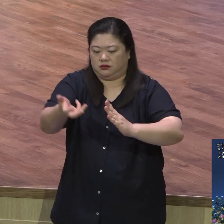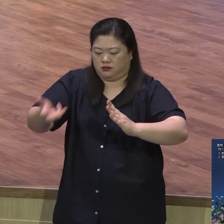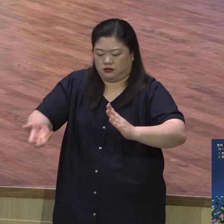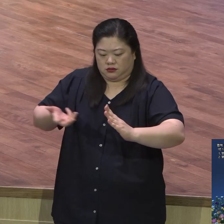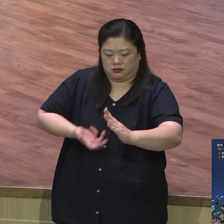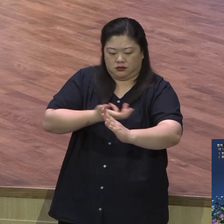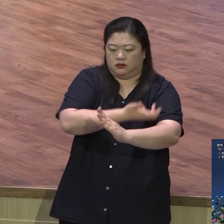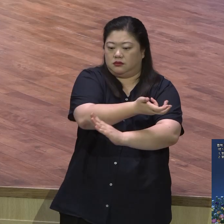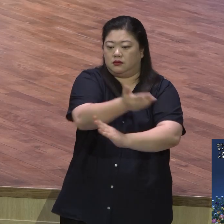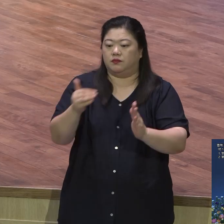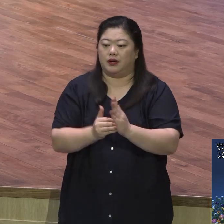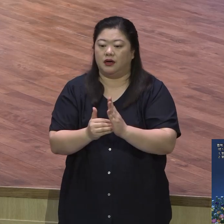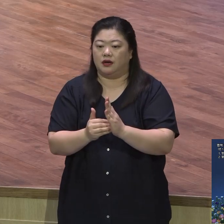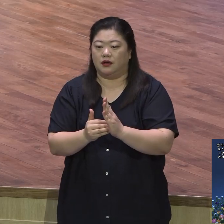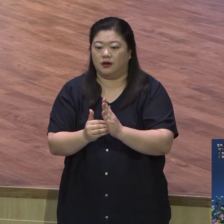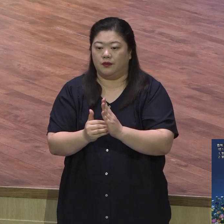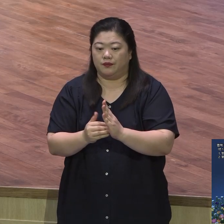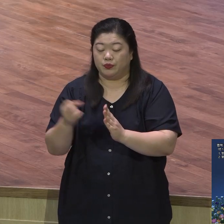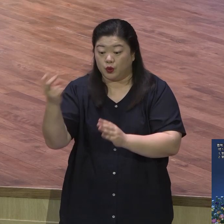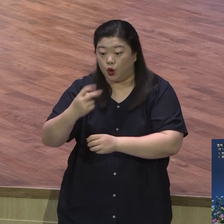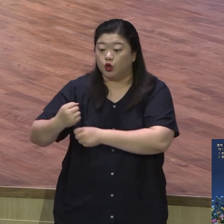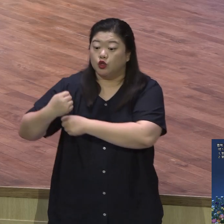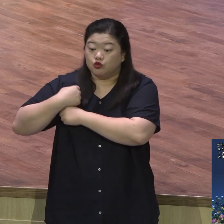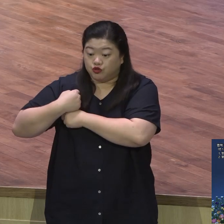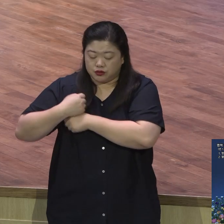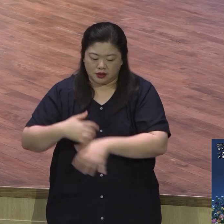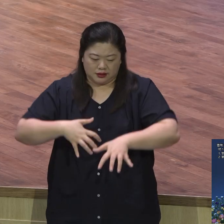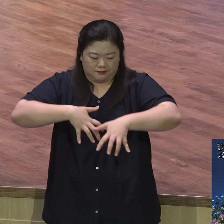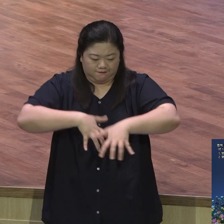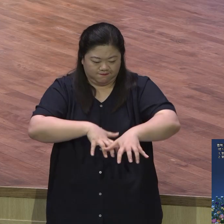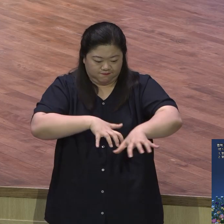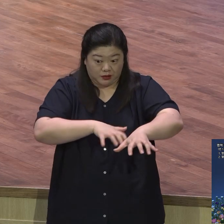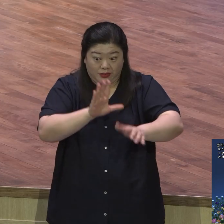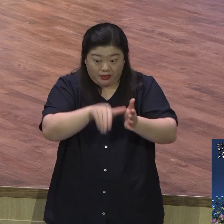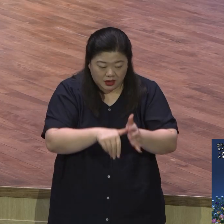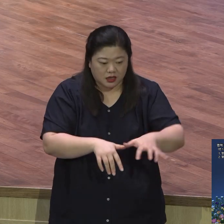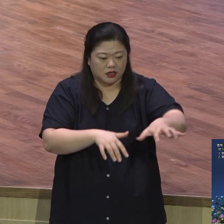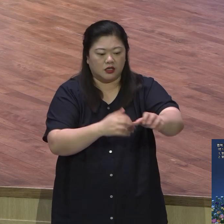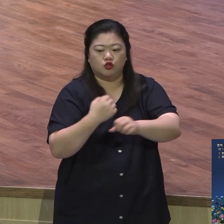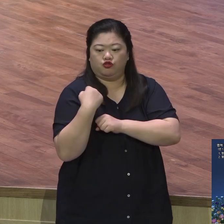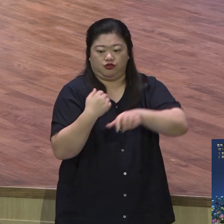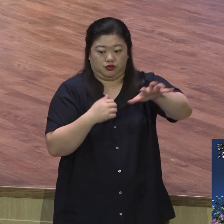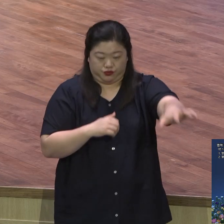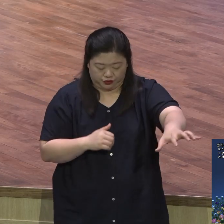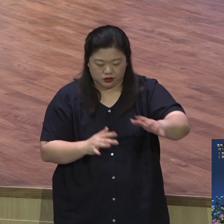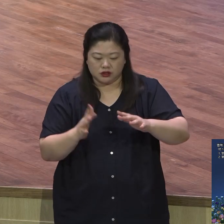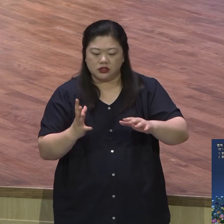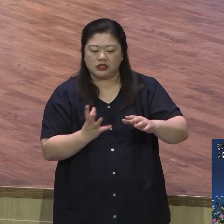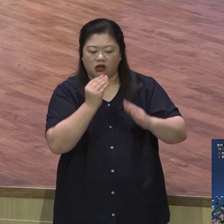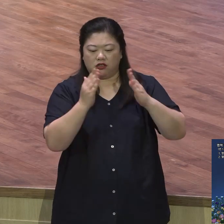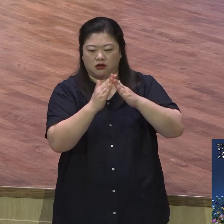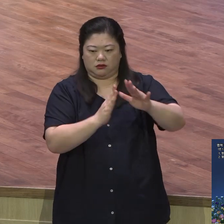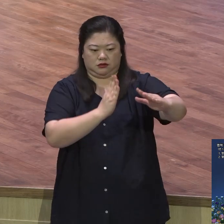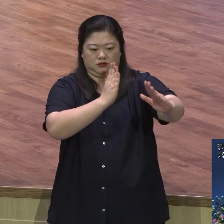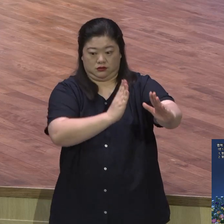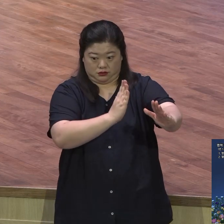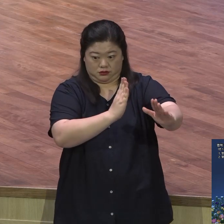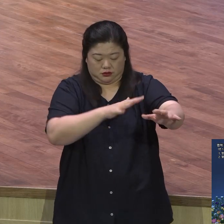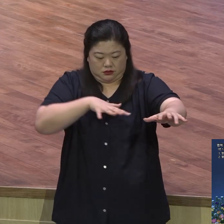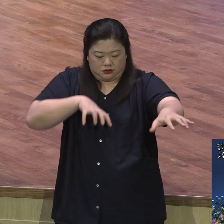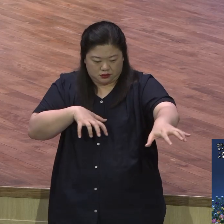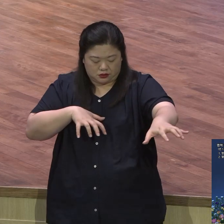성막은 행군이나 정제할 때 구분 없이 항상 중간에 항상 중간에 어떤 상황 속에서도 변하지